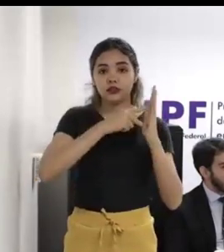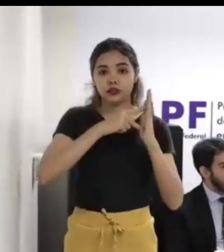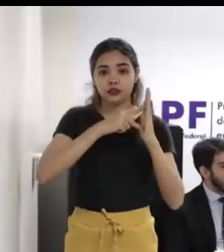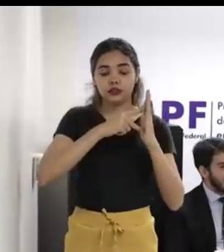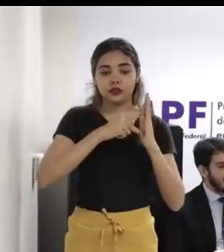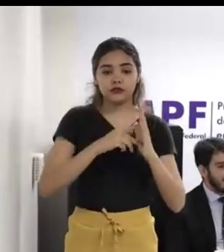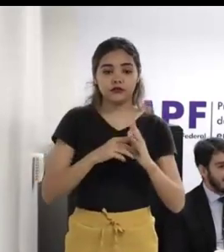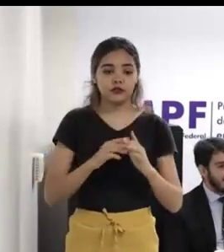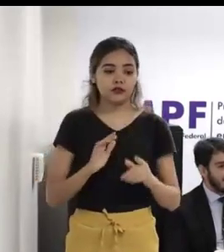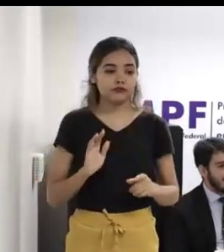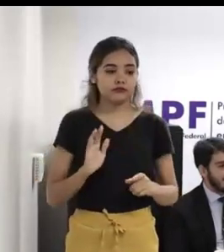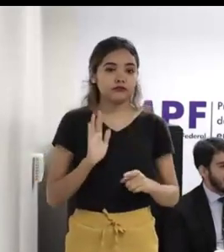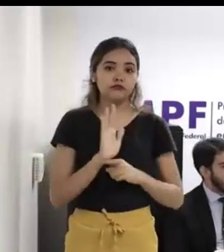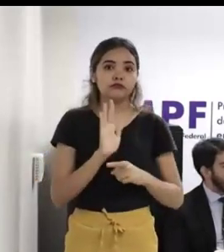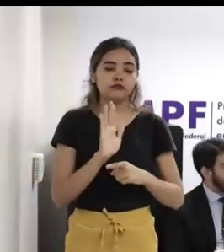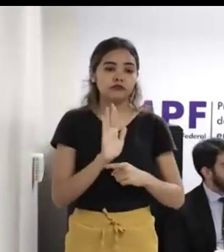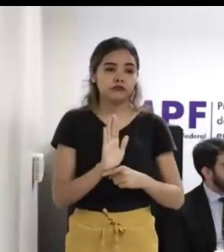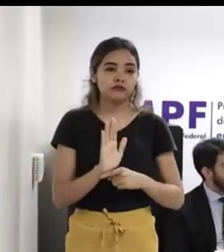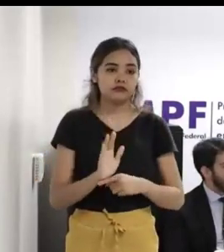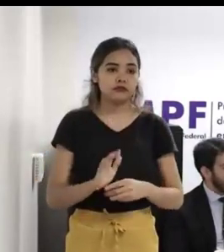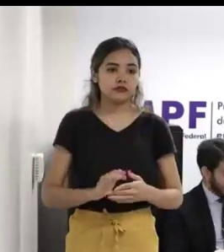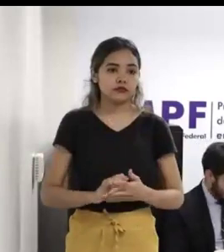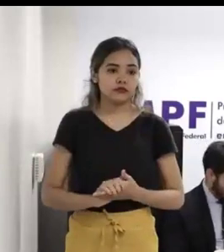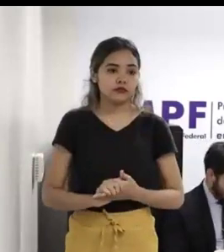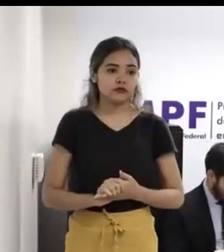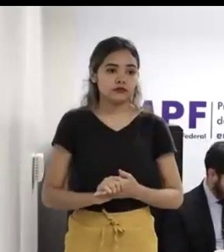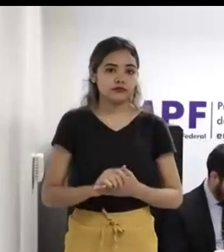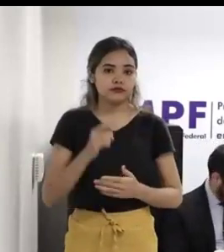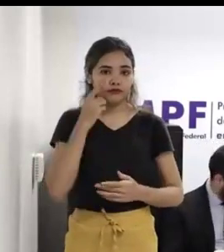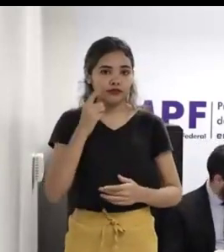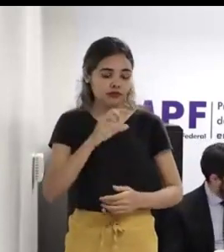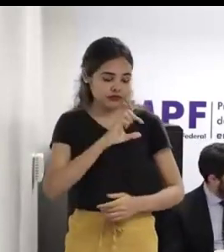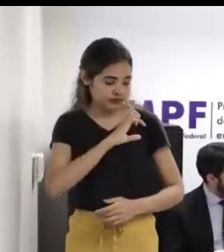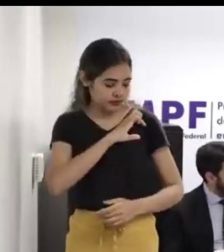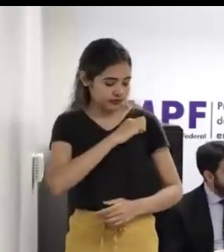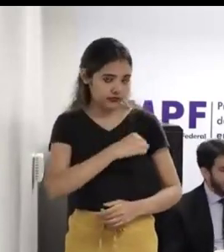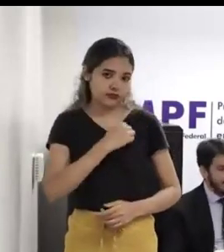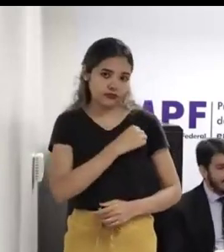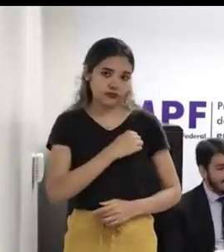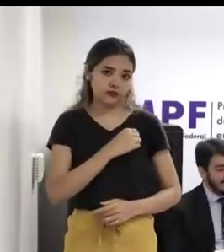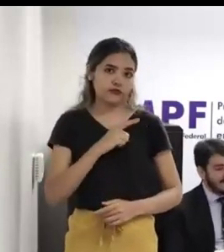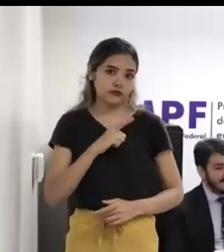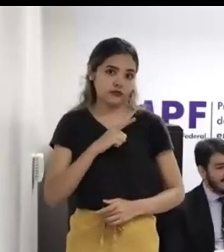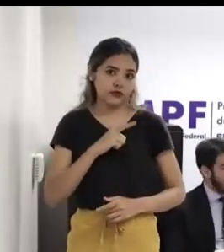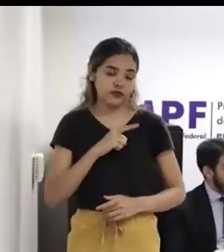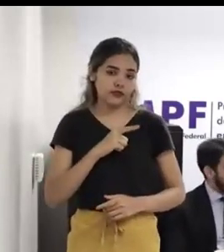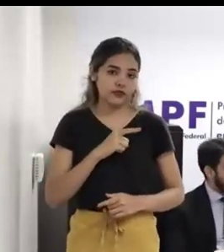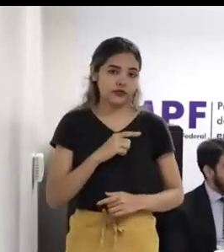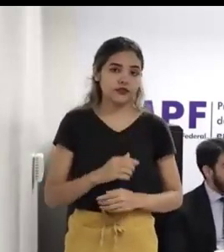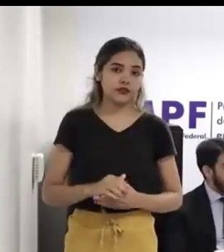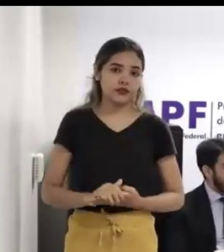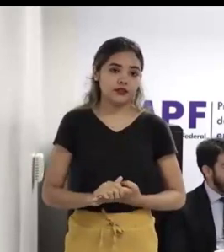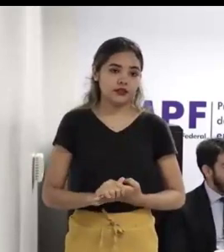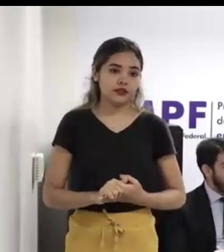os servidores do MPF várias pessoas também com o adesivo né da campanha do faça bonito então nós